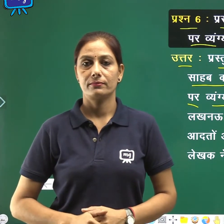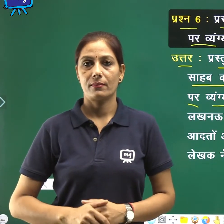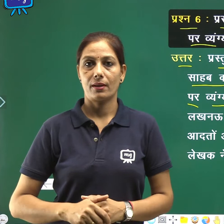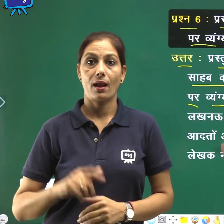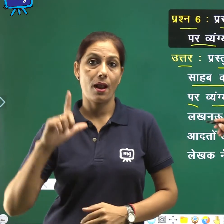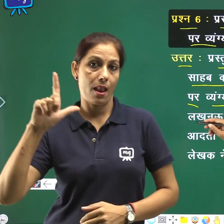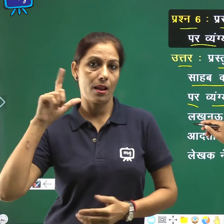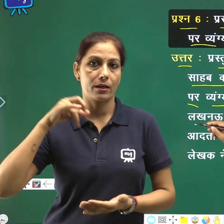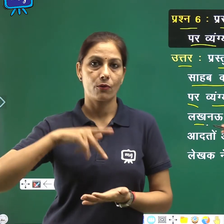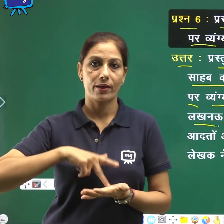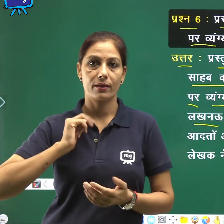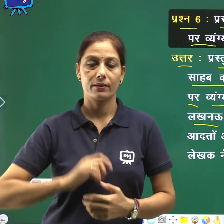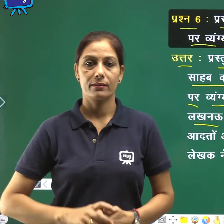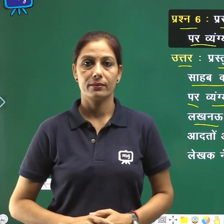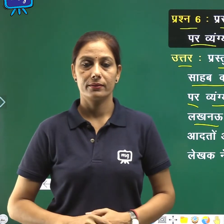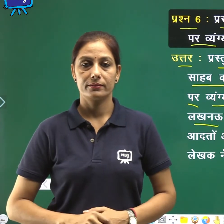लखनऊ के